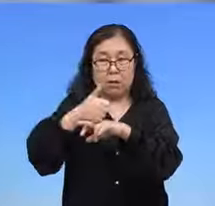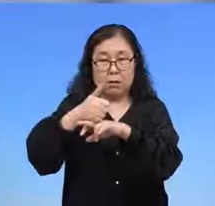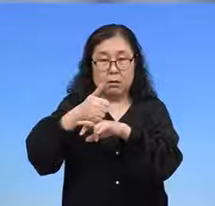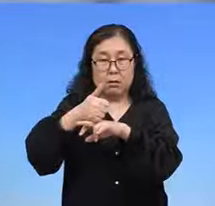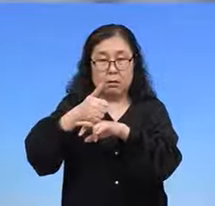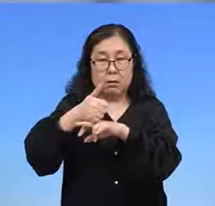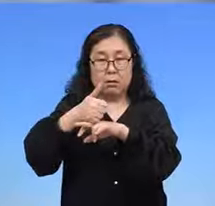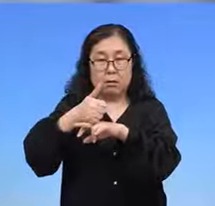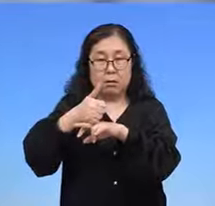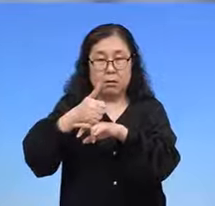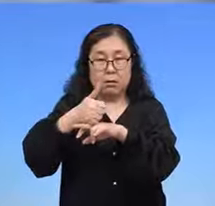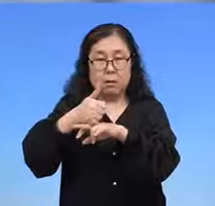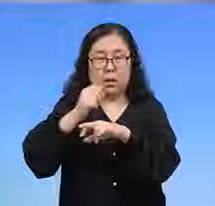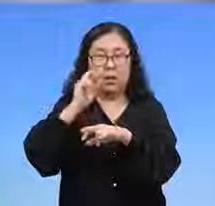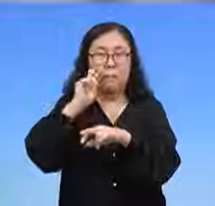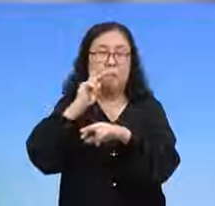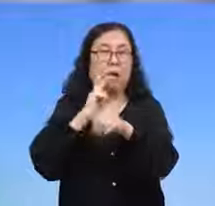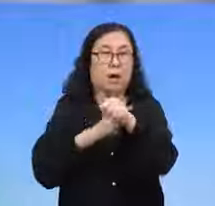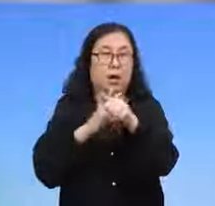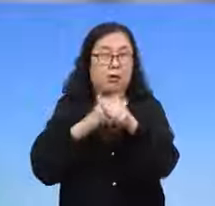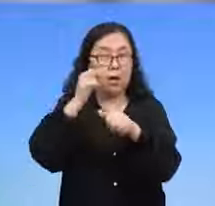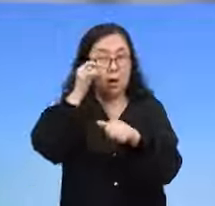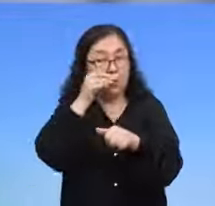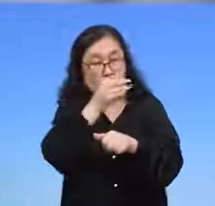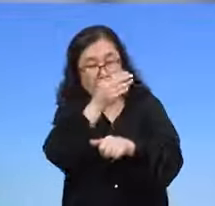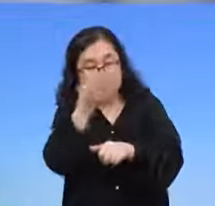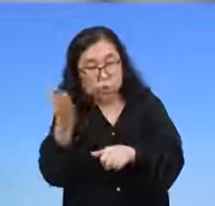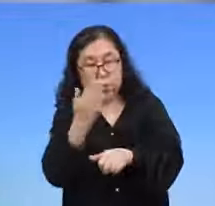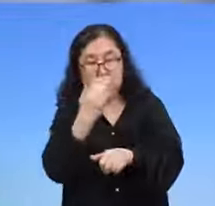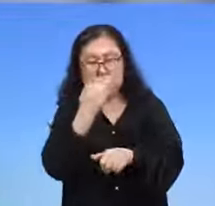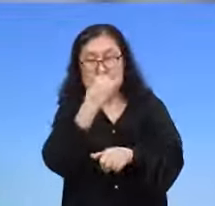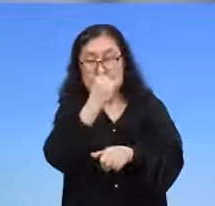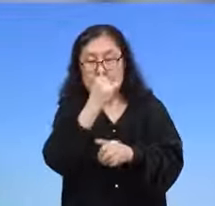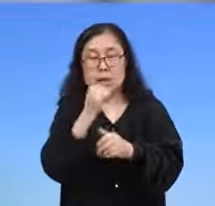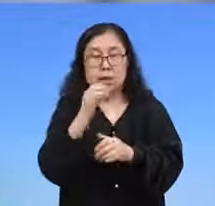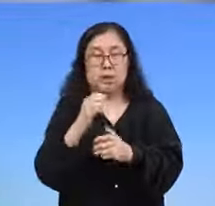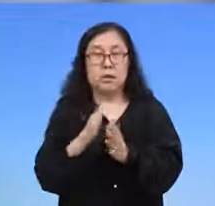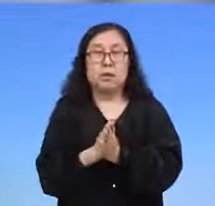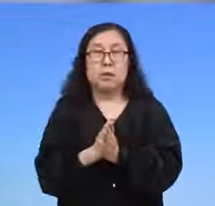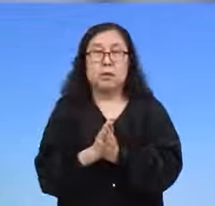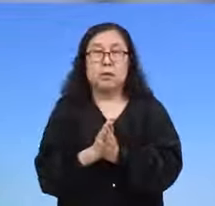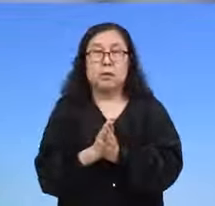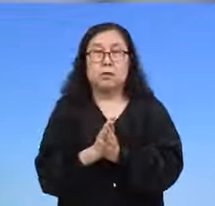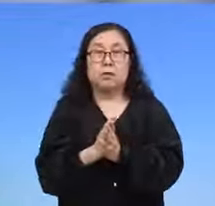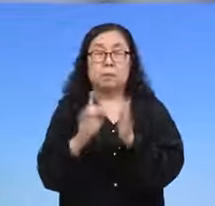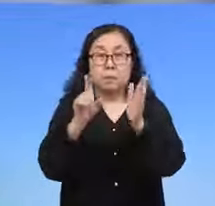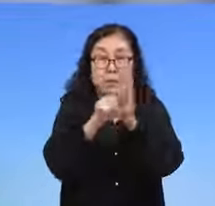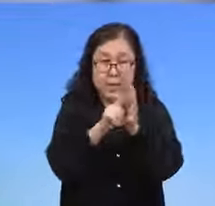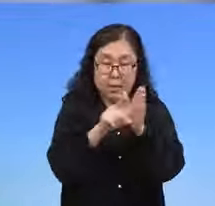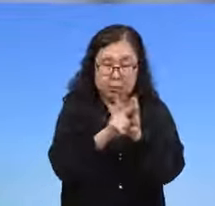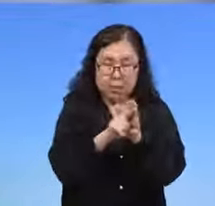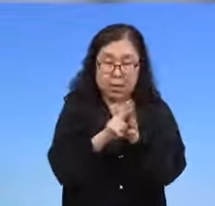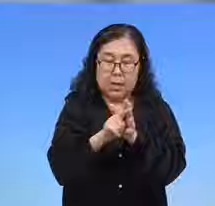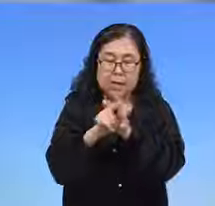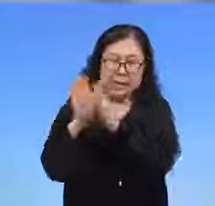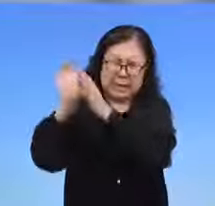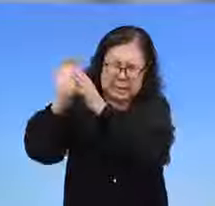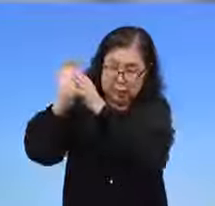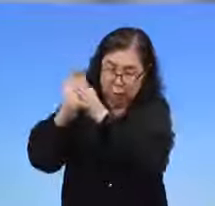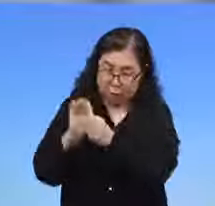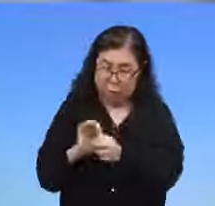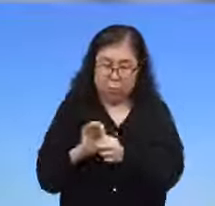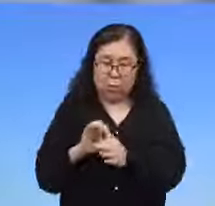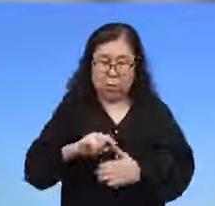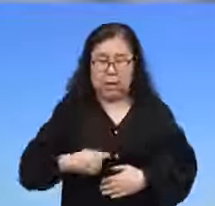보여줄 수 있는 이 성숙함은 바로 지속적인 자족과 감사 훈련이라는 거, 그리고 지속적인